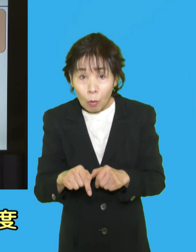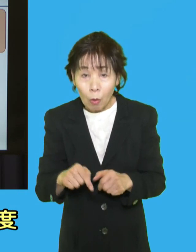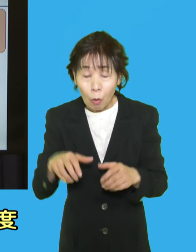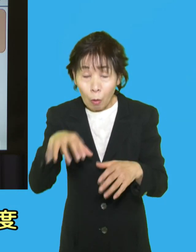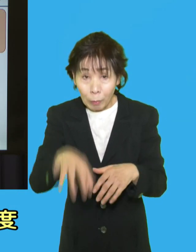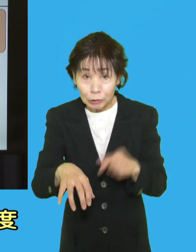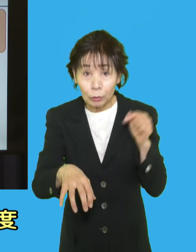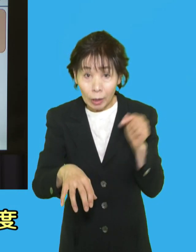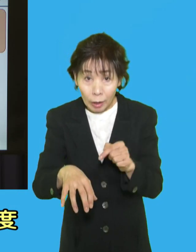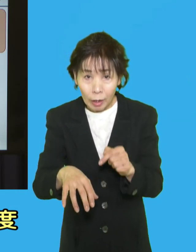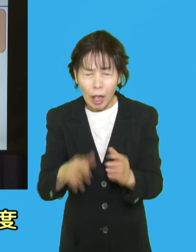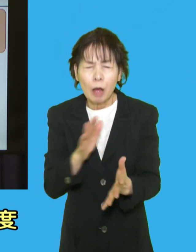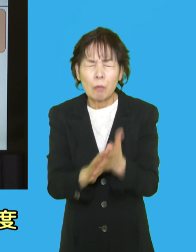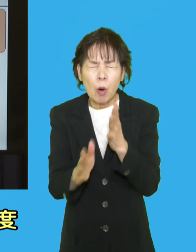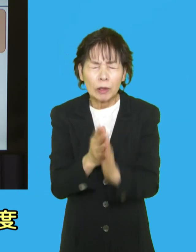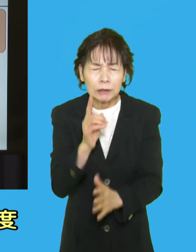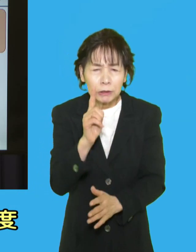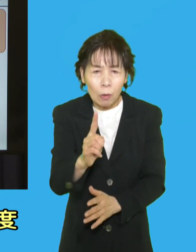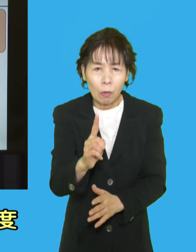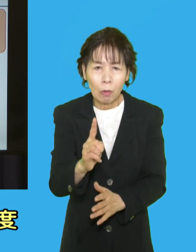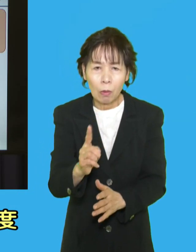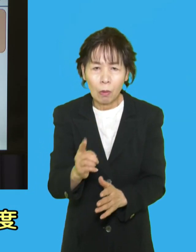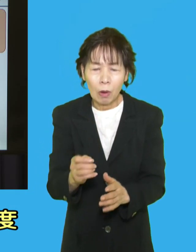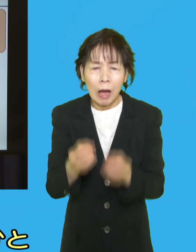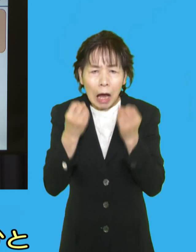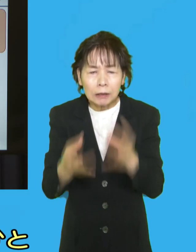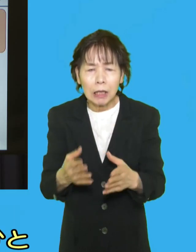所でですね、もう一度その建て替